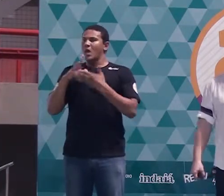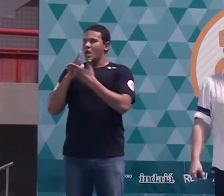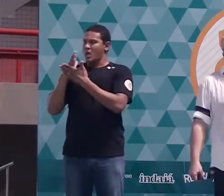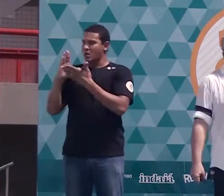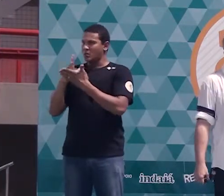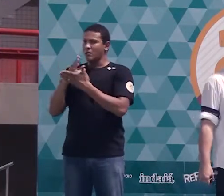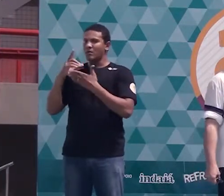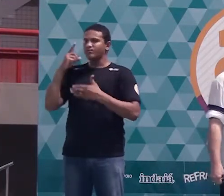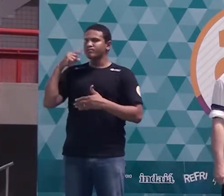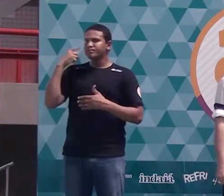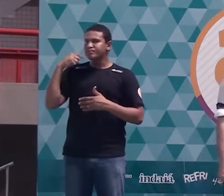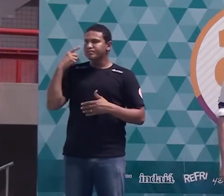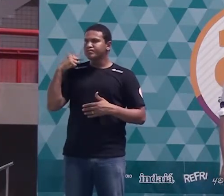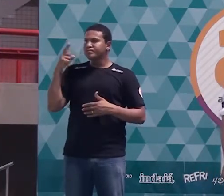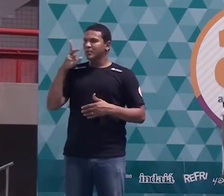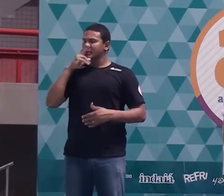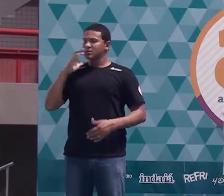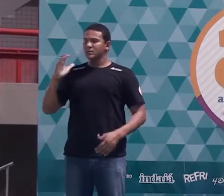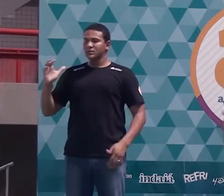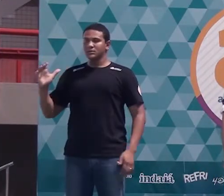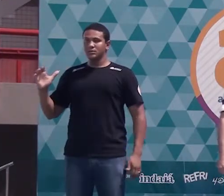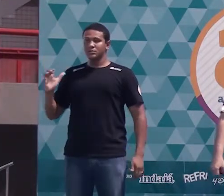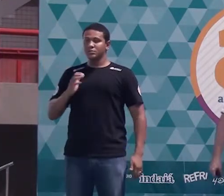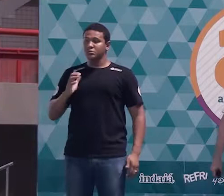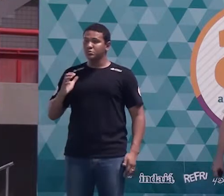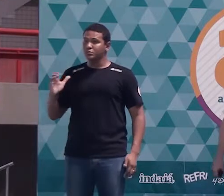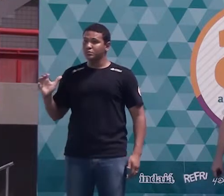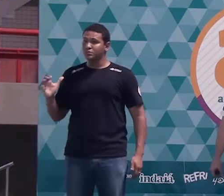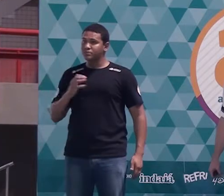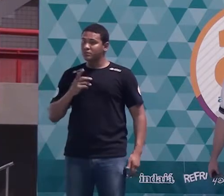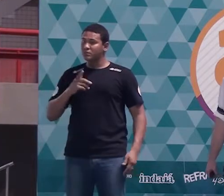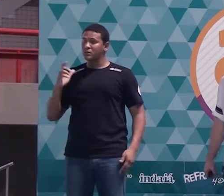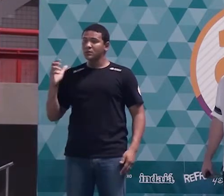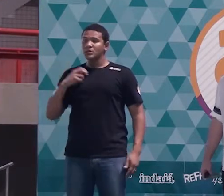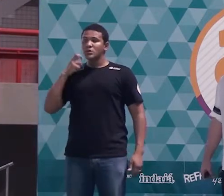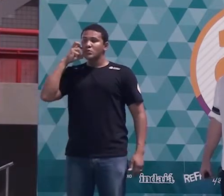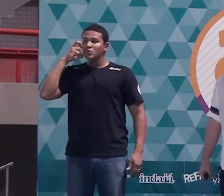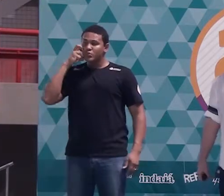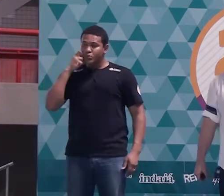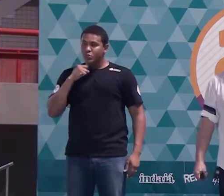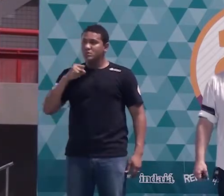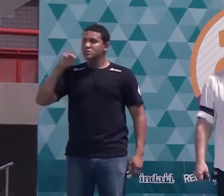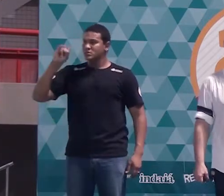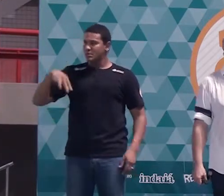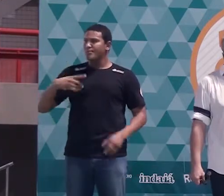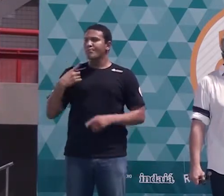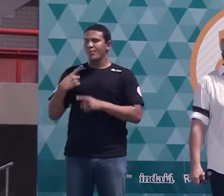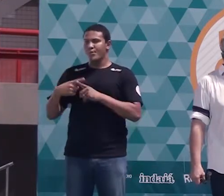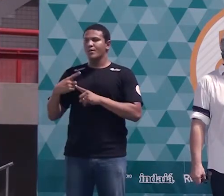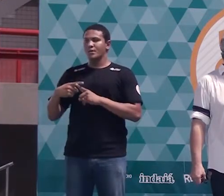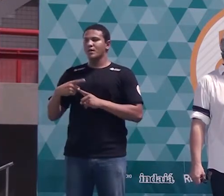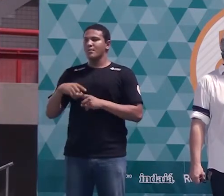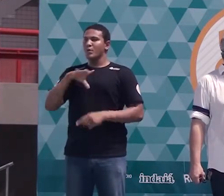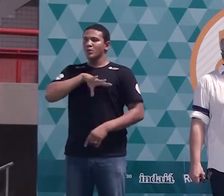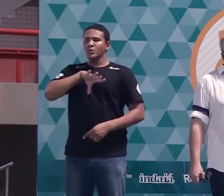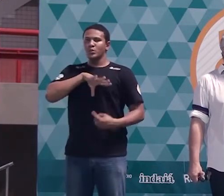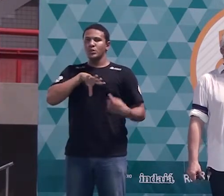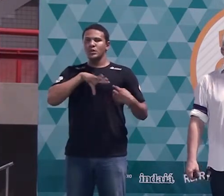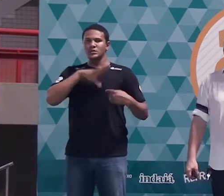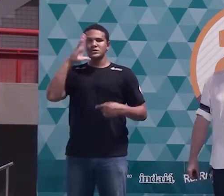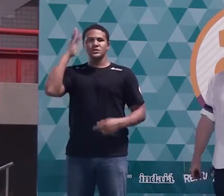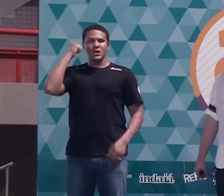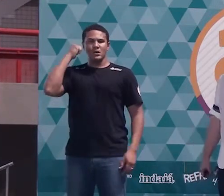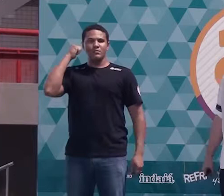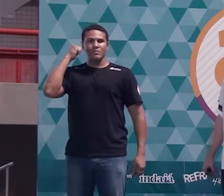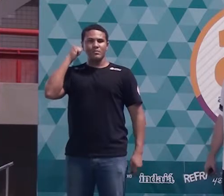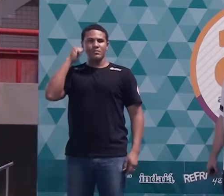advogado ficando rico, ganhando muito dinheiro, porque sabe português.